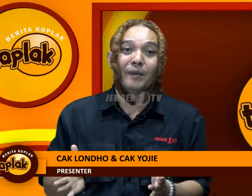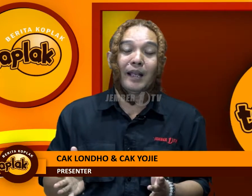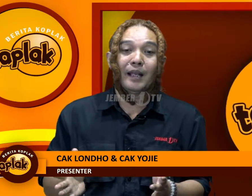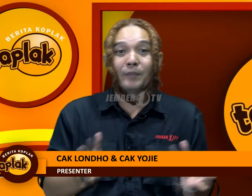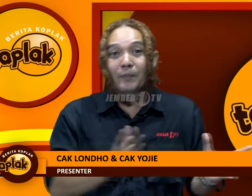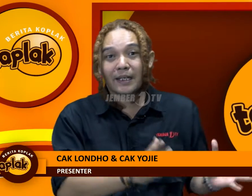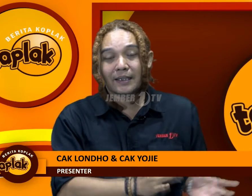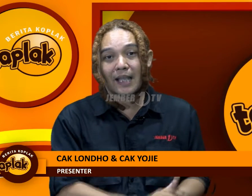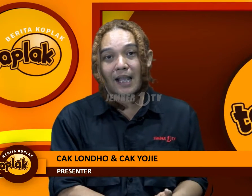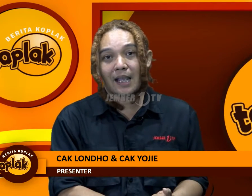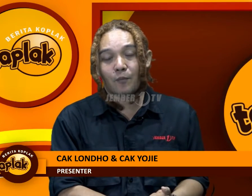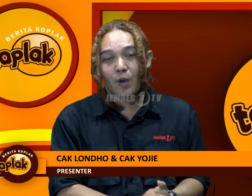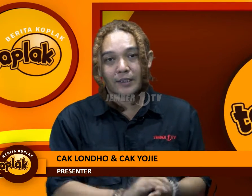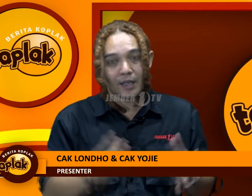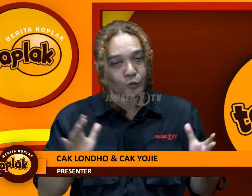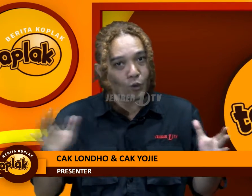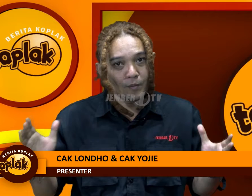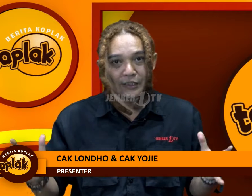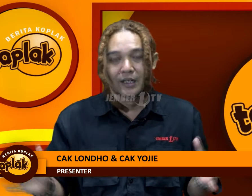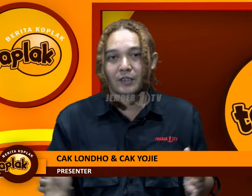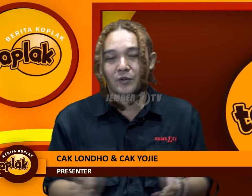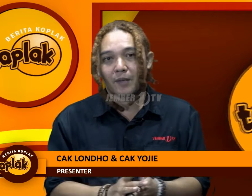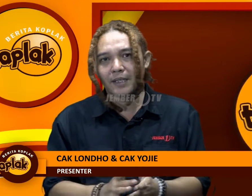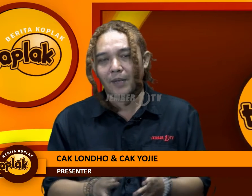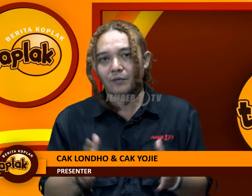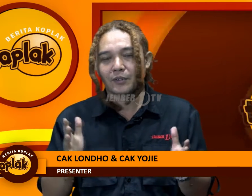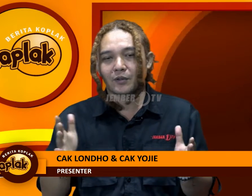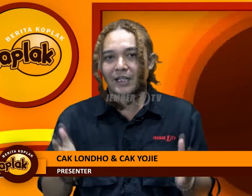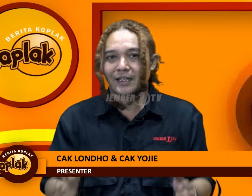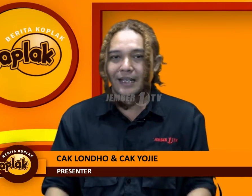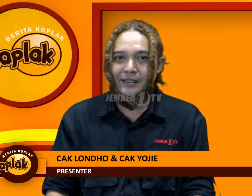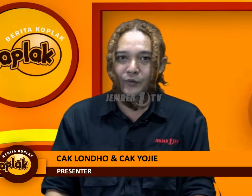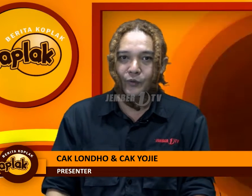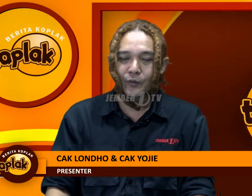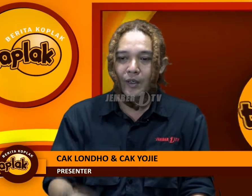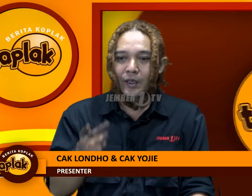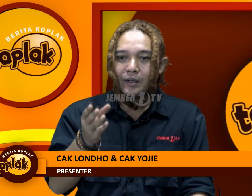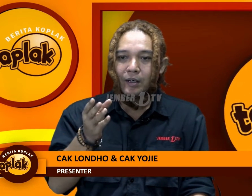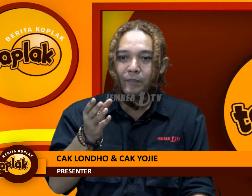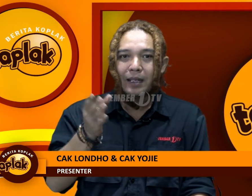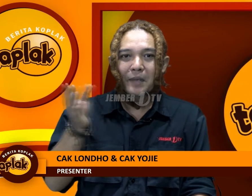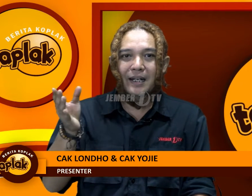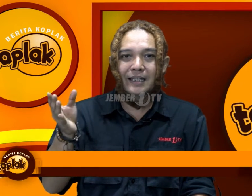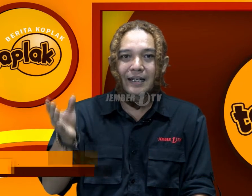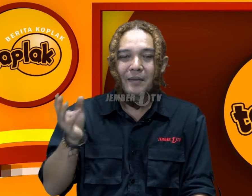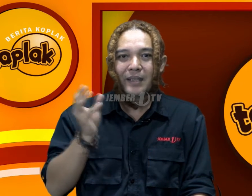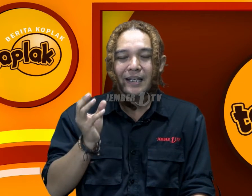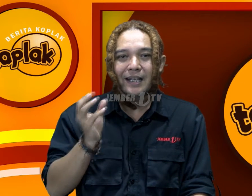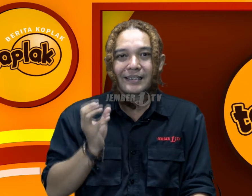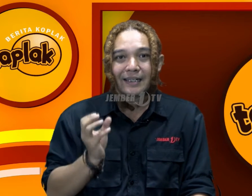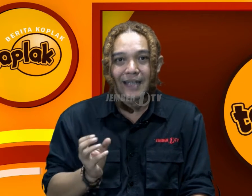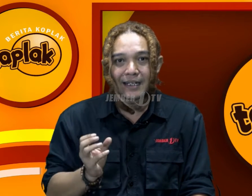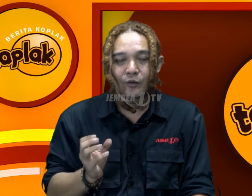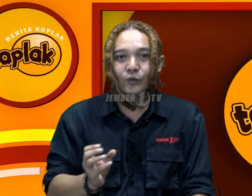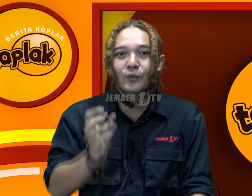ning Prima, pemerintah banyak, tokoh masyarakat juga banyak melakukan sosialisasi untuk bagaimana caranya